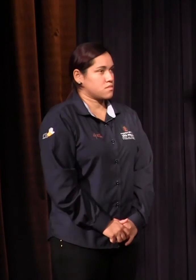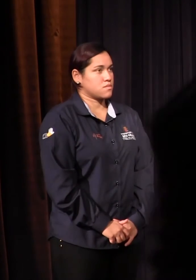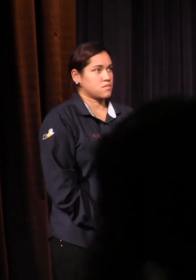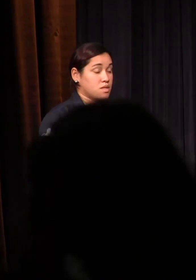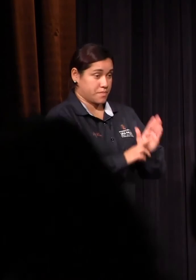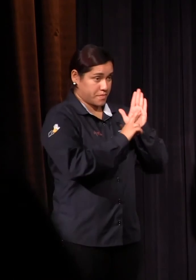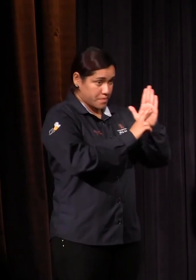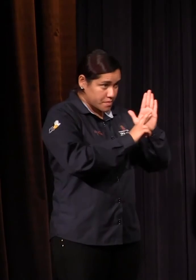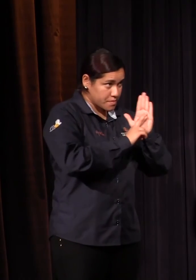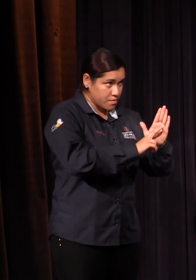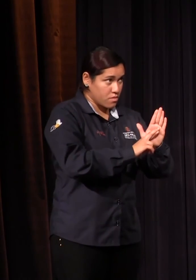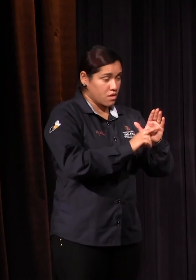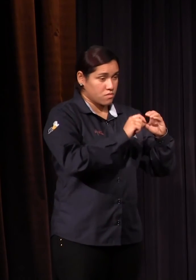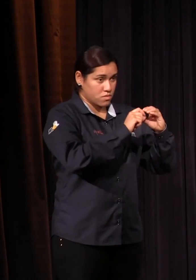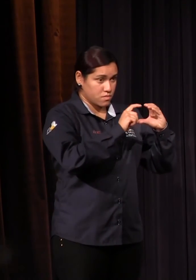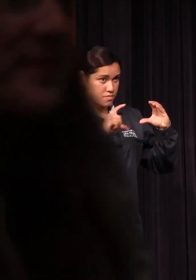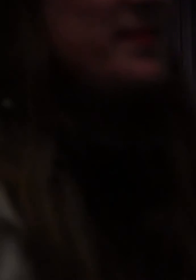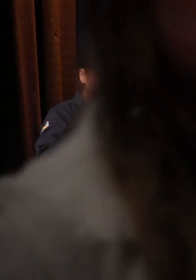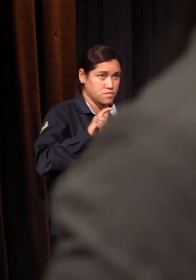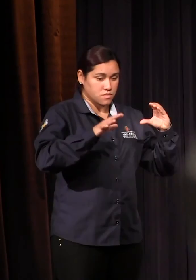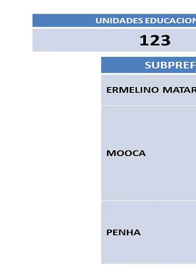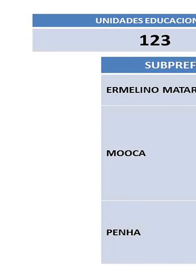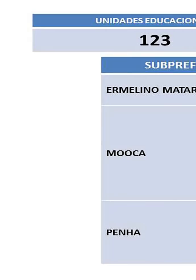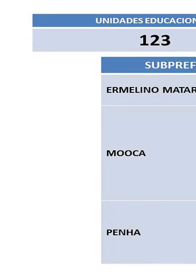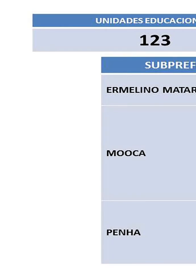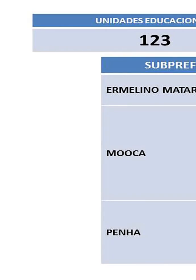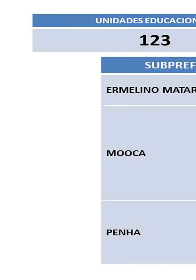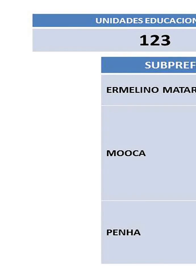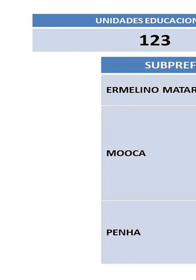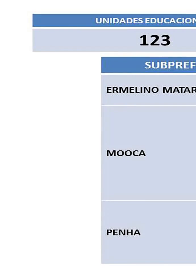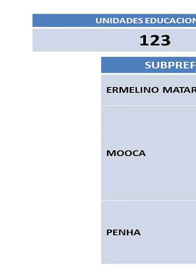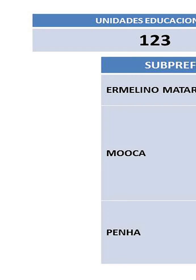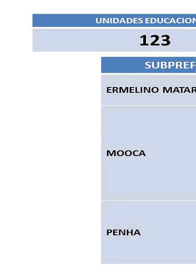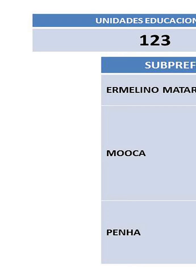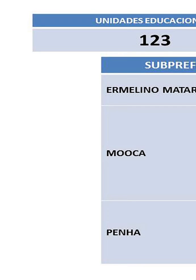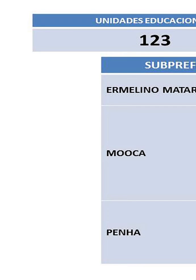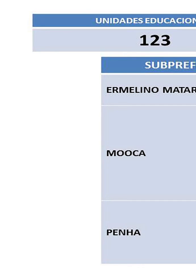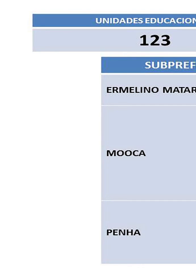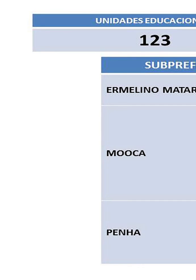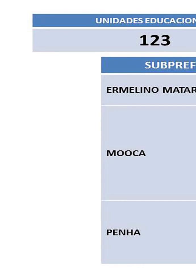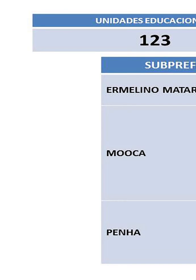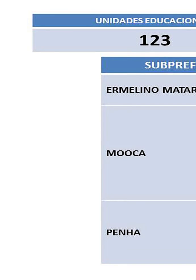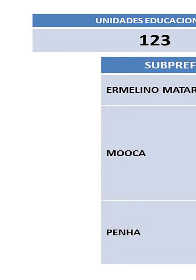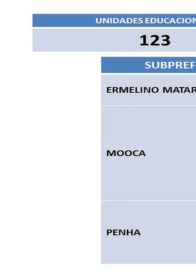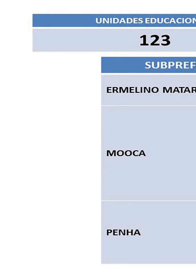representando o cresce da penha professoras hidromar borges